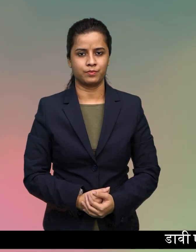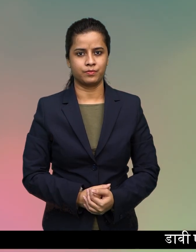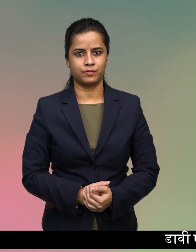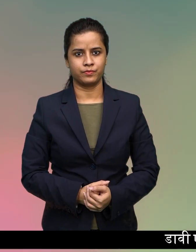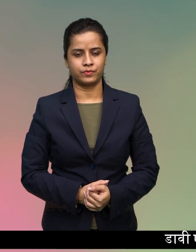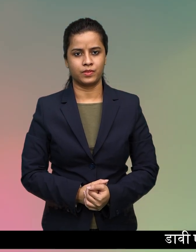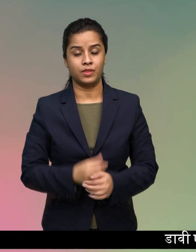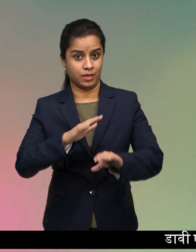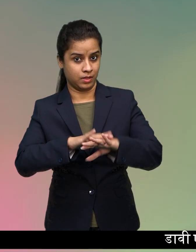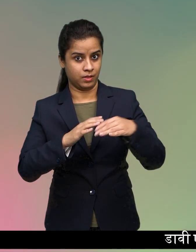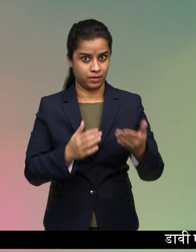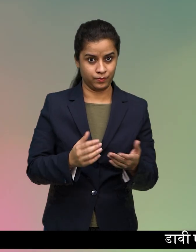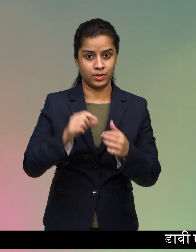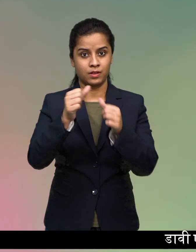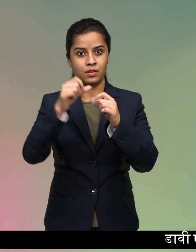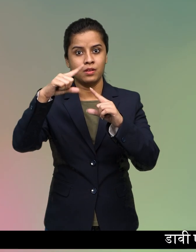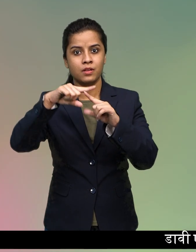डावी एंट्रिओ-व्हेंट्रिक्युलर झडप